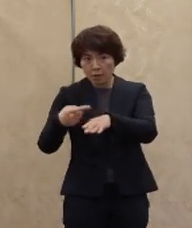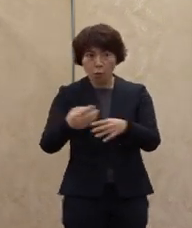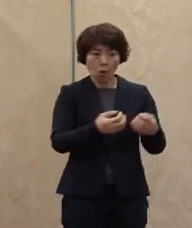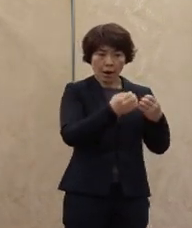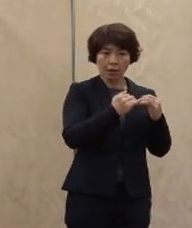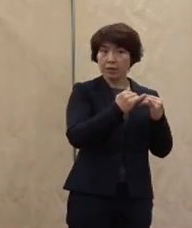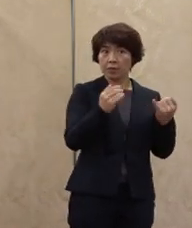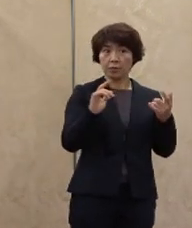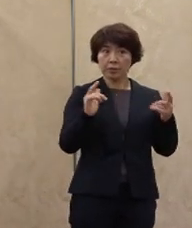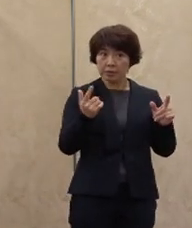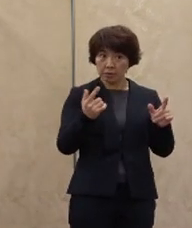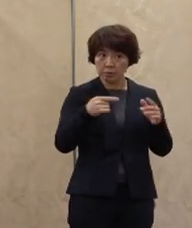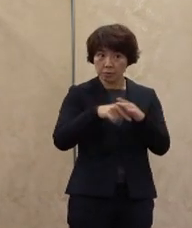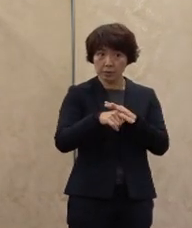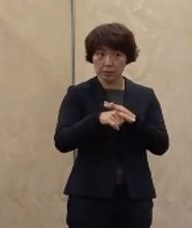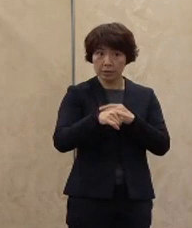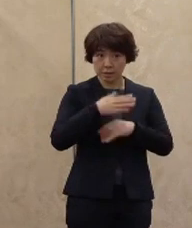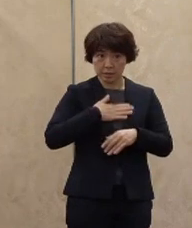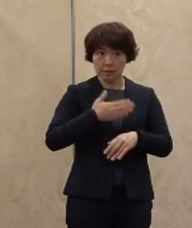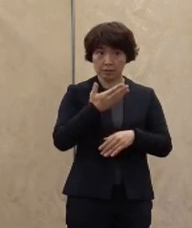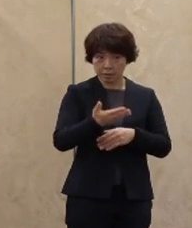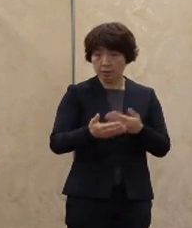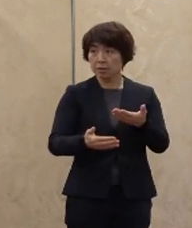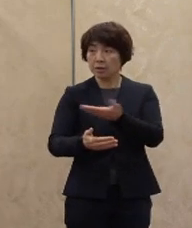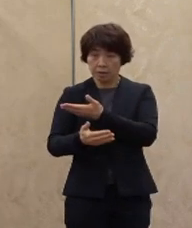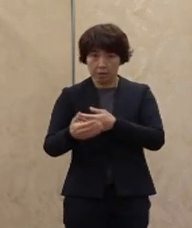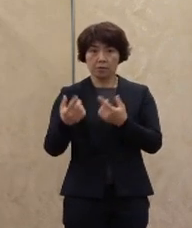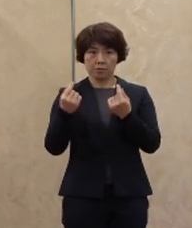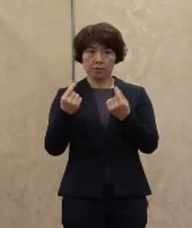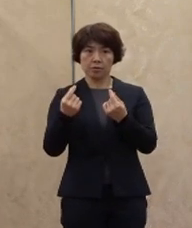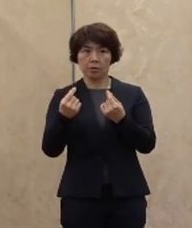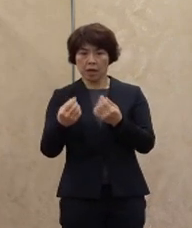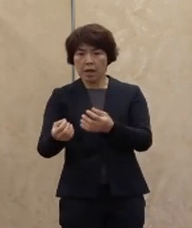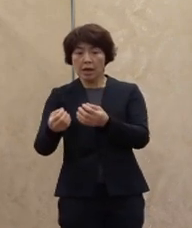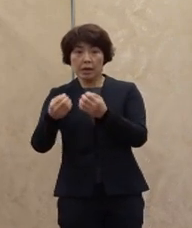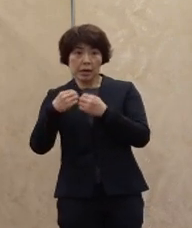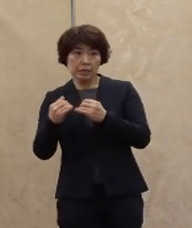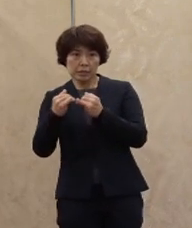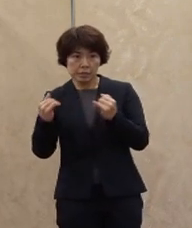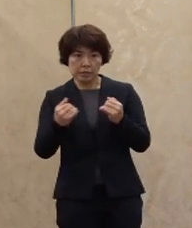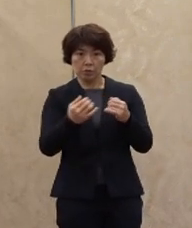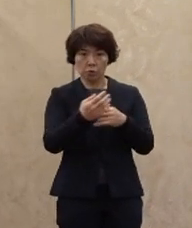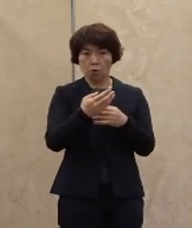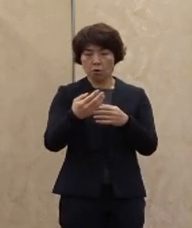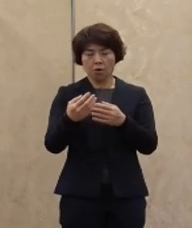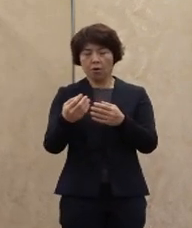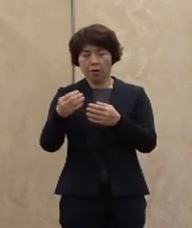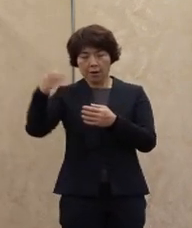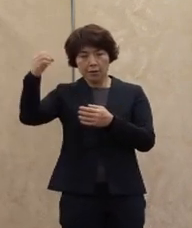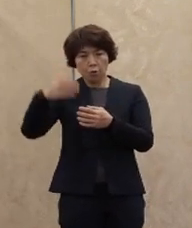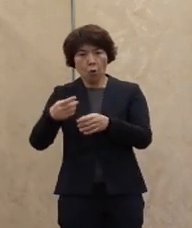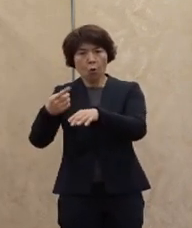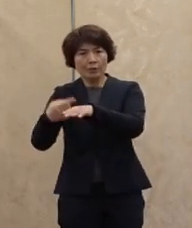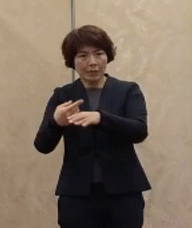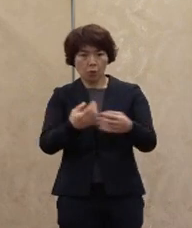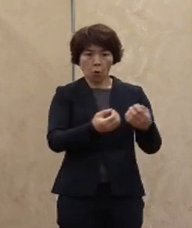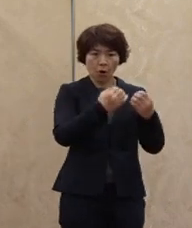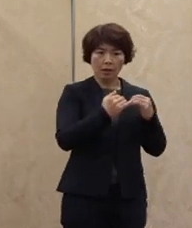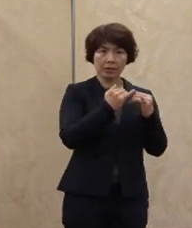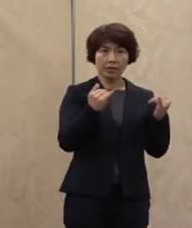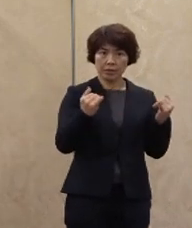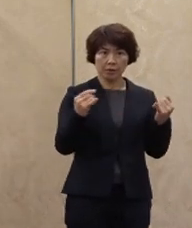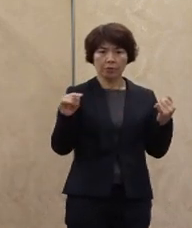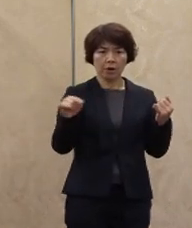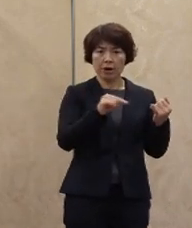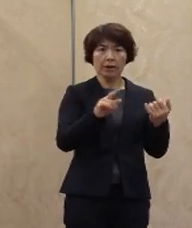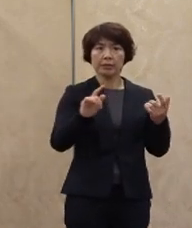です、陽性者と感染者は明らかに違います。でこれはもう僕がいろんなところで感染者とか